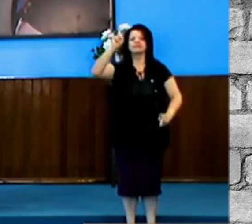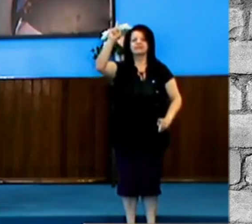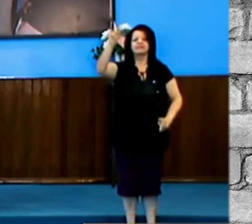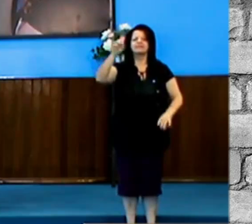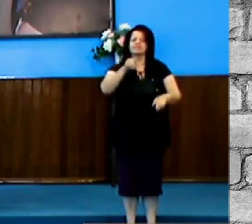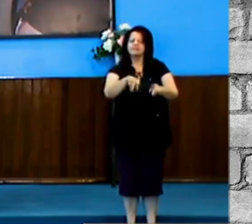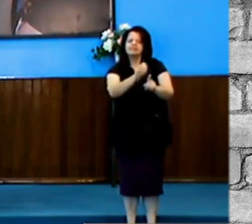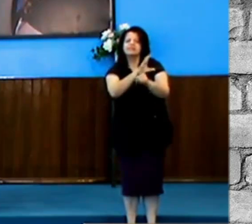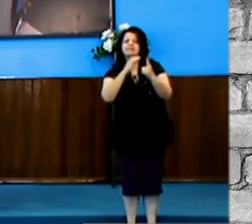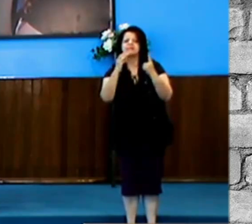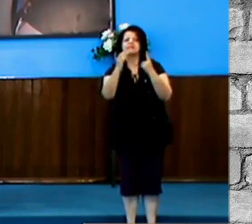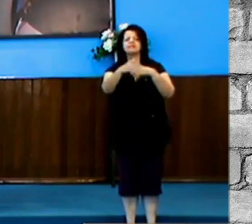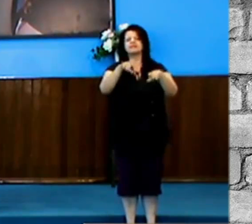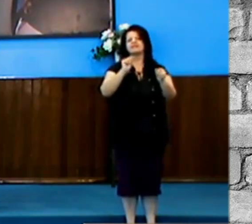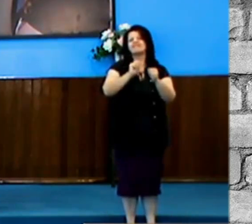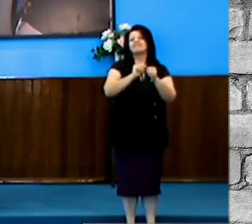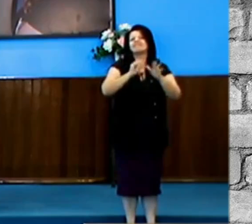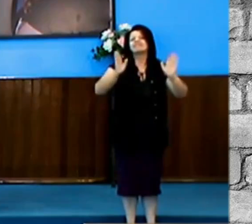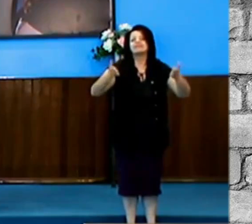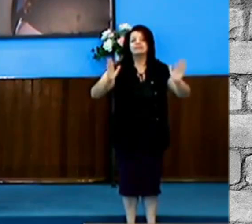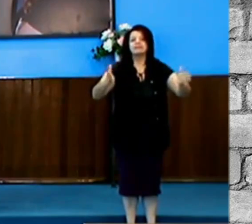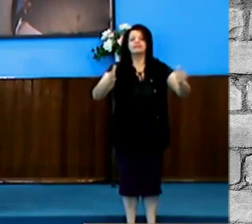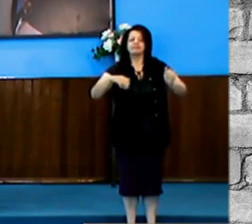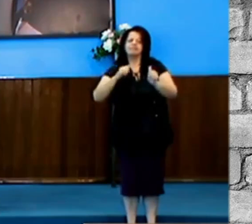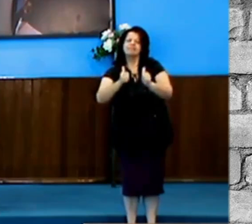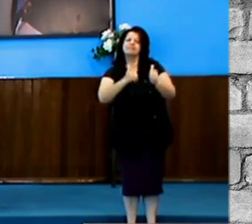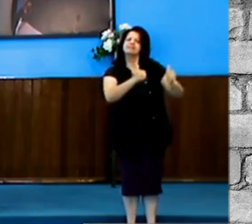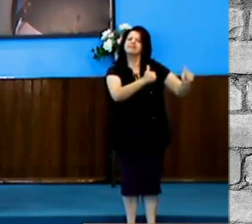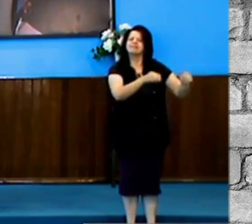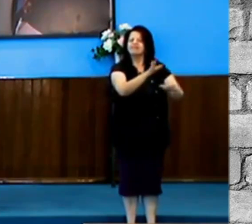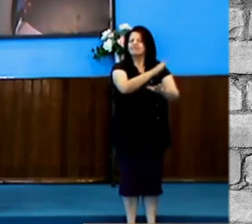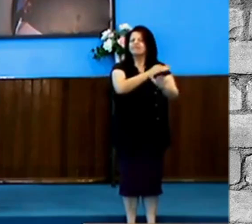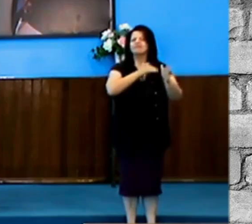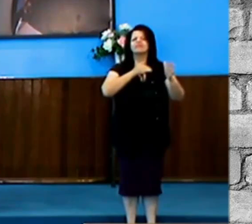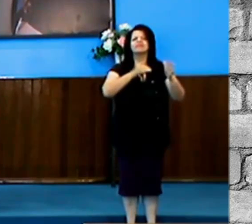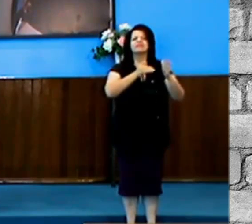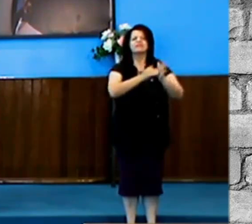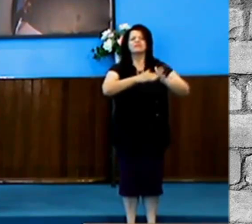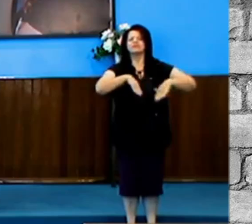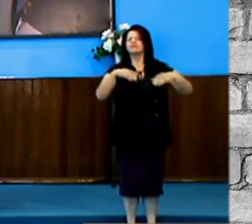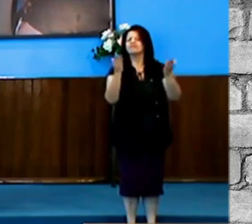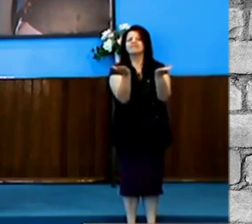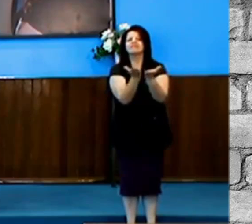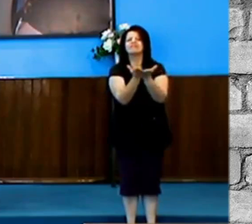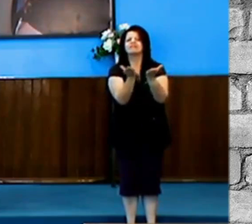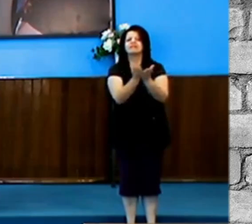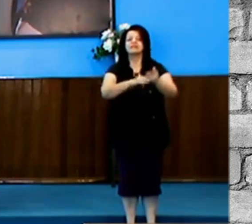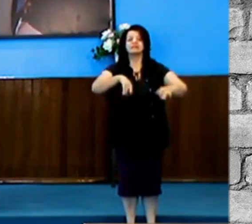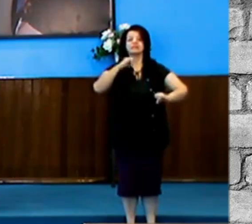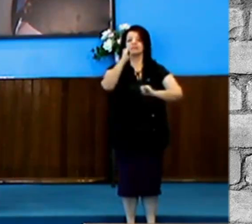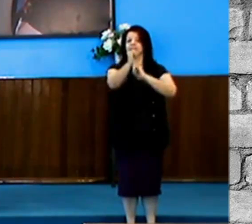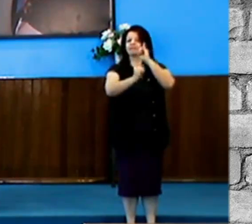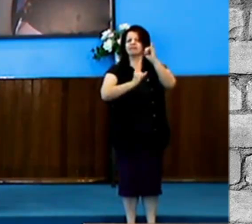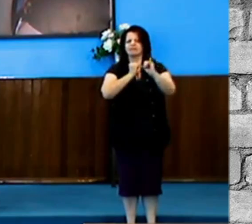culto que nós estamos realizando está sendo majoritariamente acompanhado pelos nossos irmãos via internet. Aqui no nosso templo